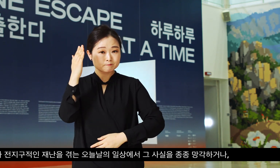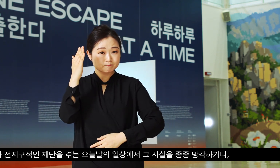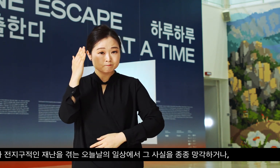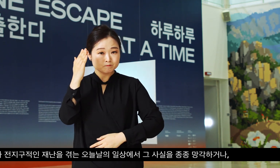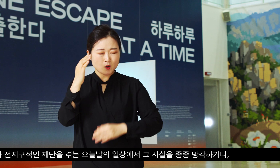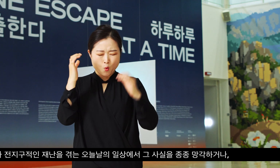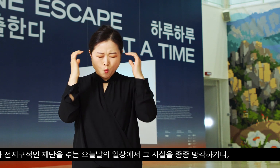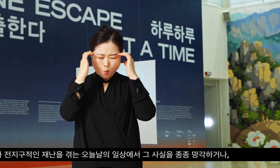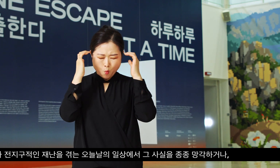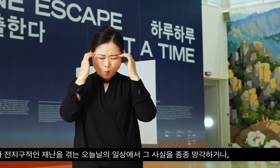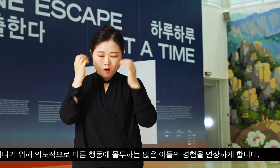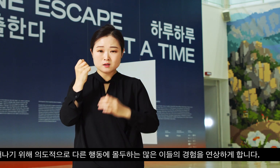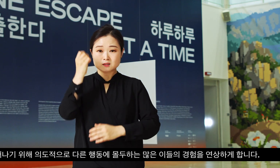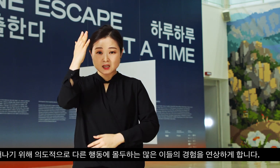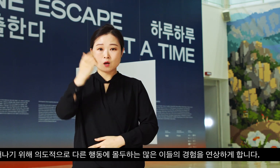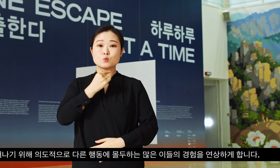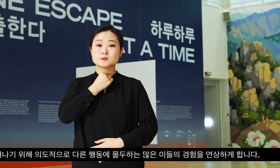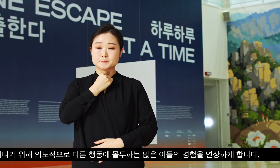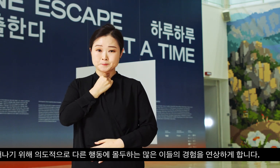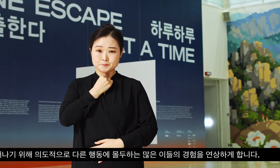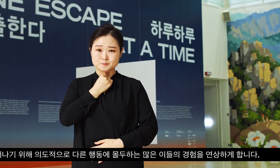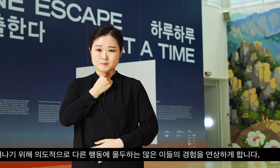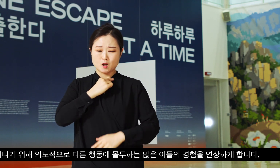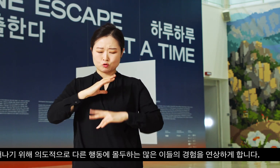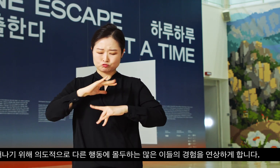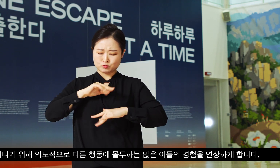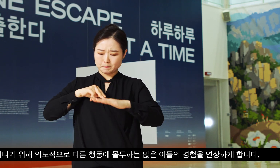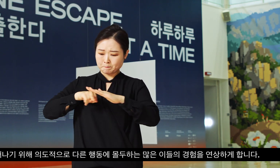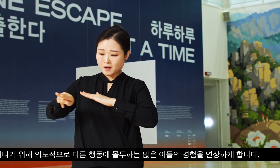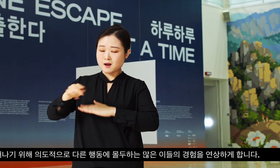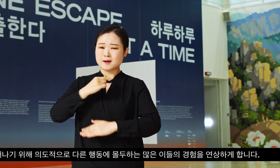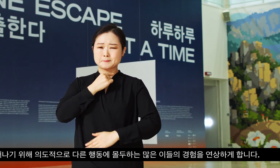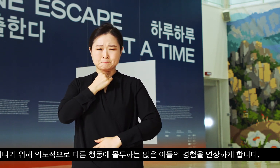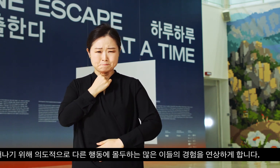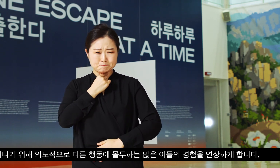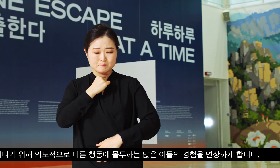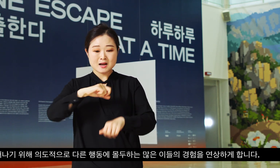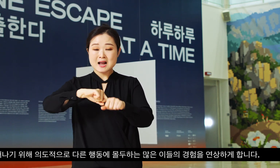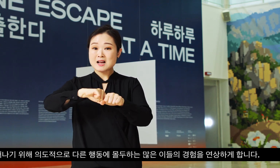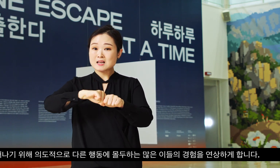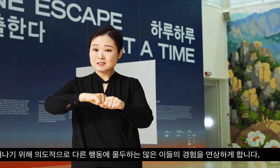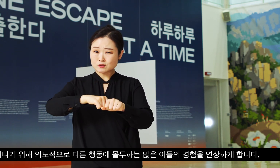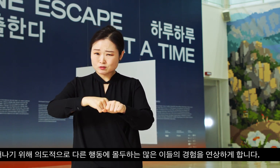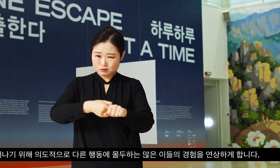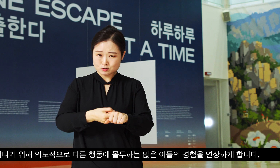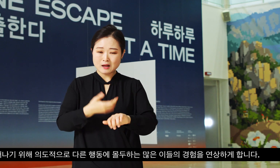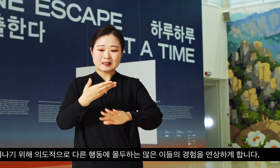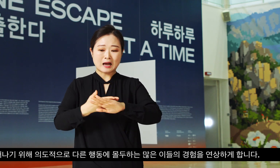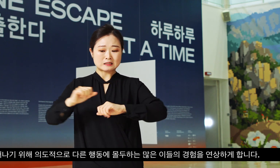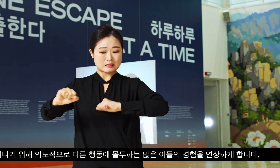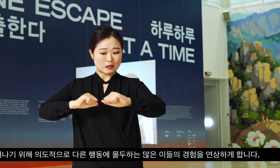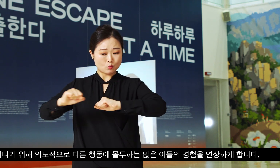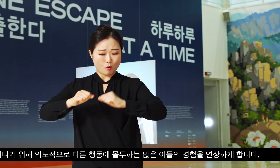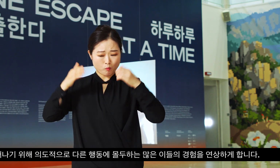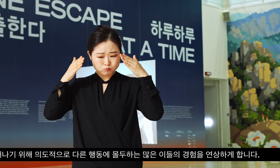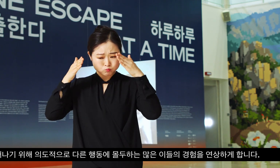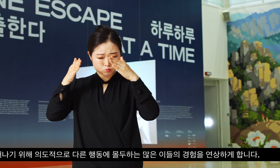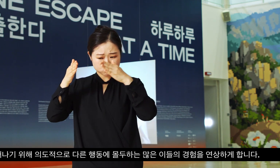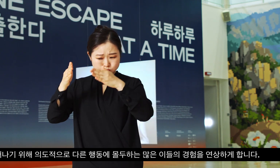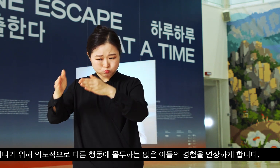망각하거나 두려움에서 벗어나기 위해 의도적으로 다른 행동에 몰두하는 많은 이들의 경험을